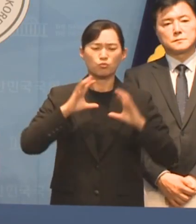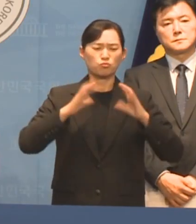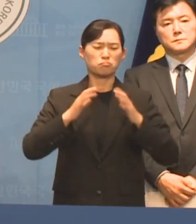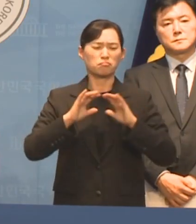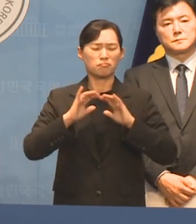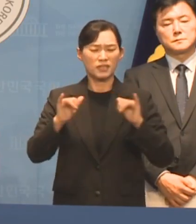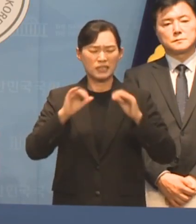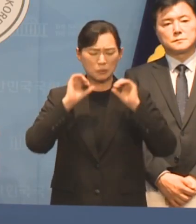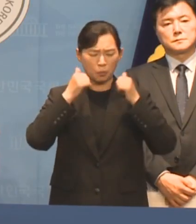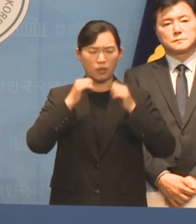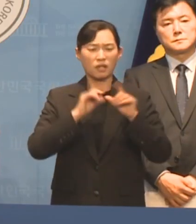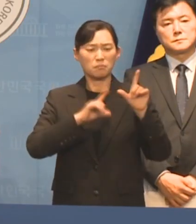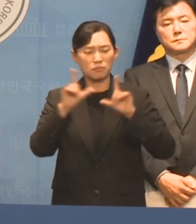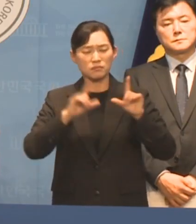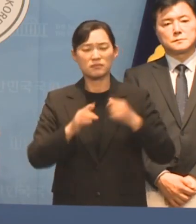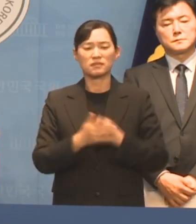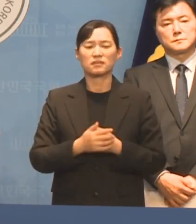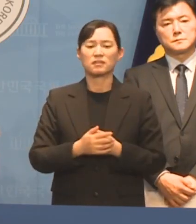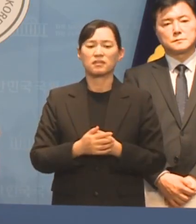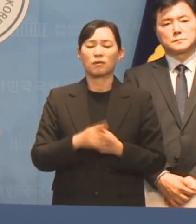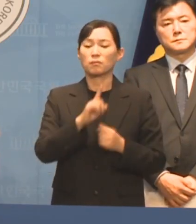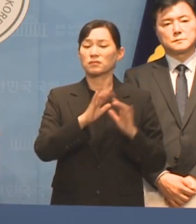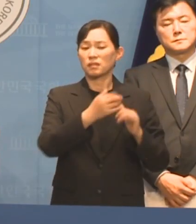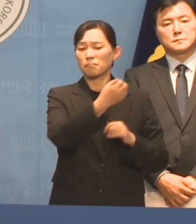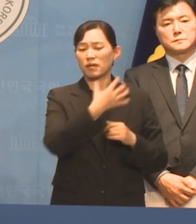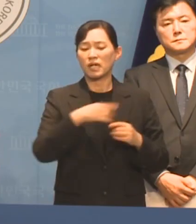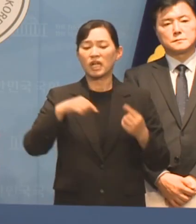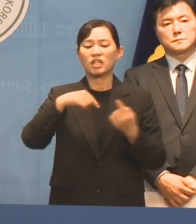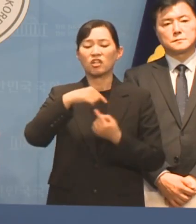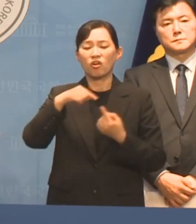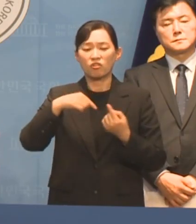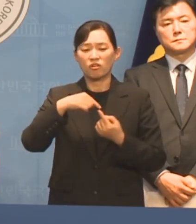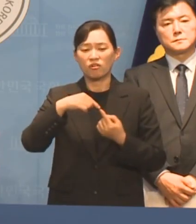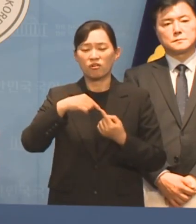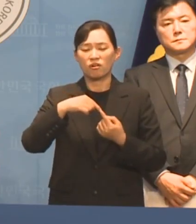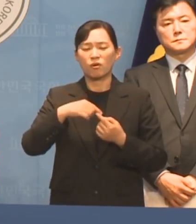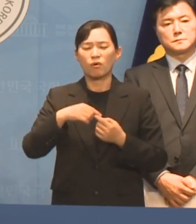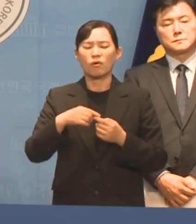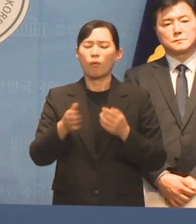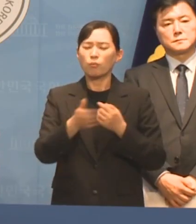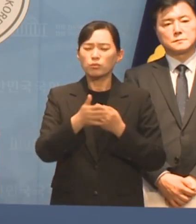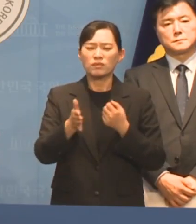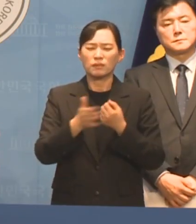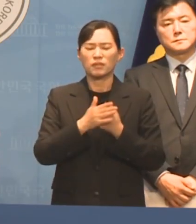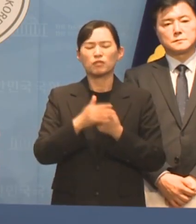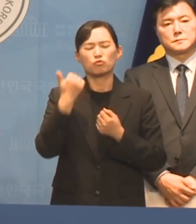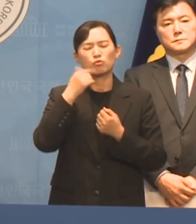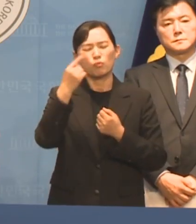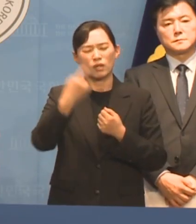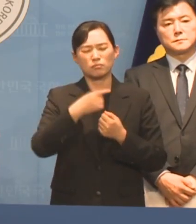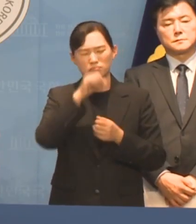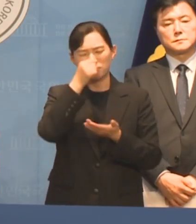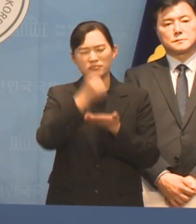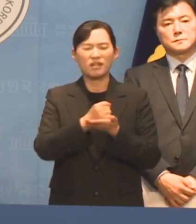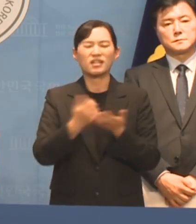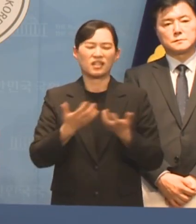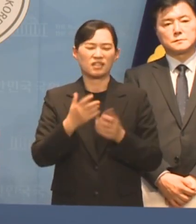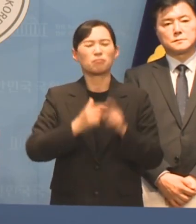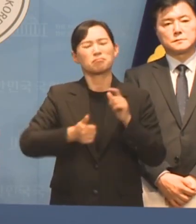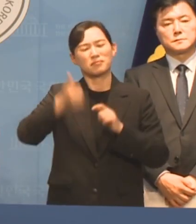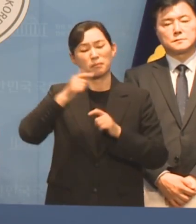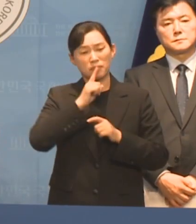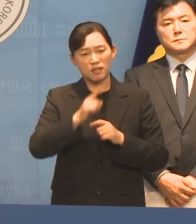처사입니다. 혹자는 이리 말합니다. 경영 공백 상황이 길다 보니 누구라도 와서 정상화하지